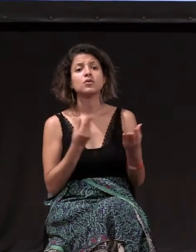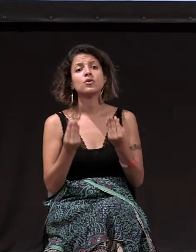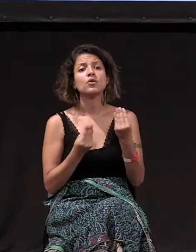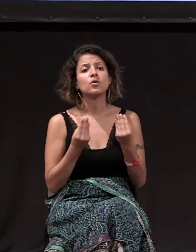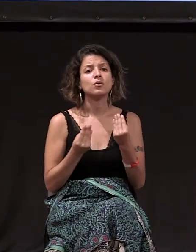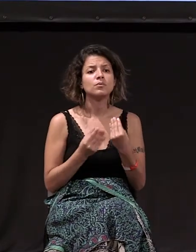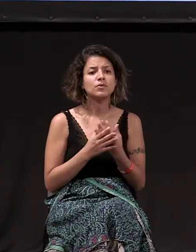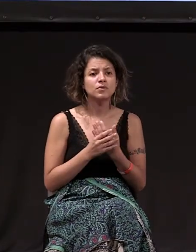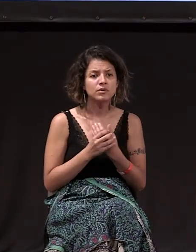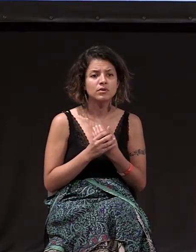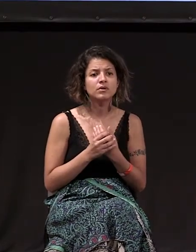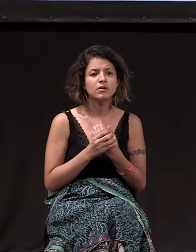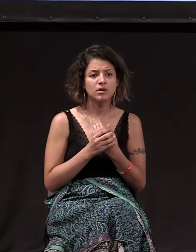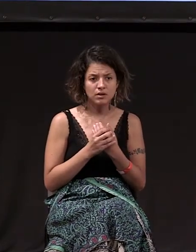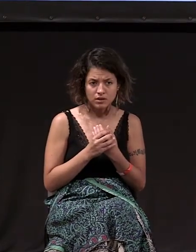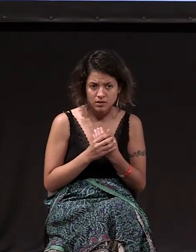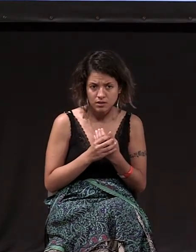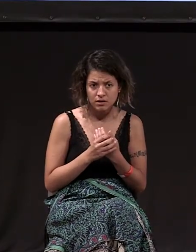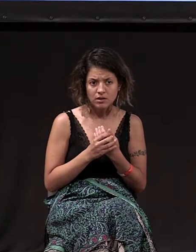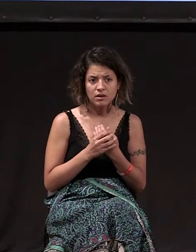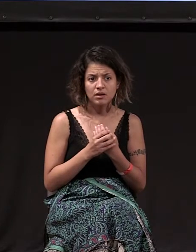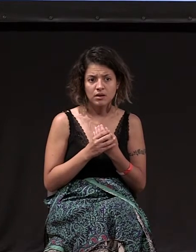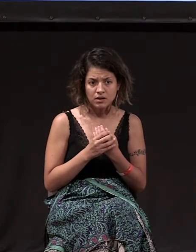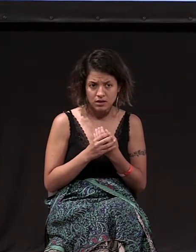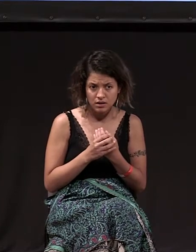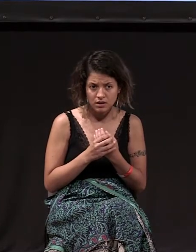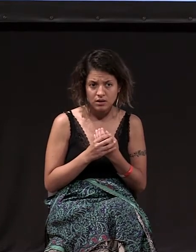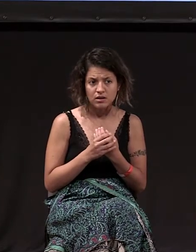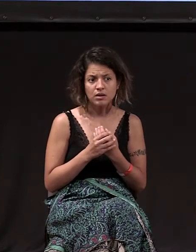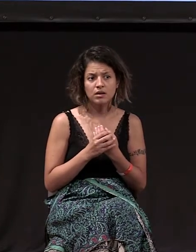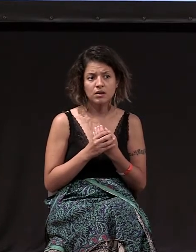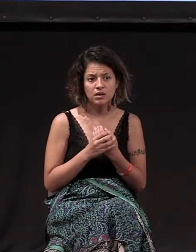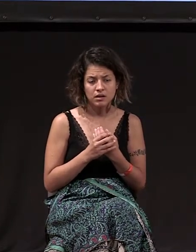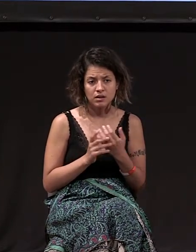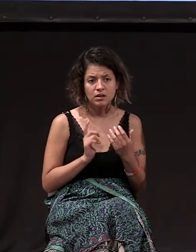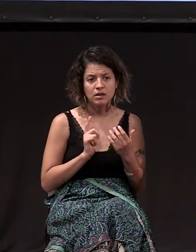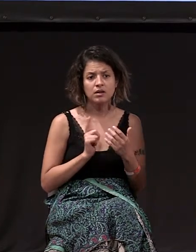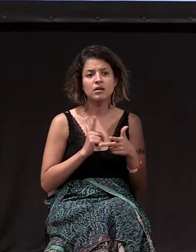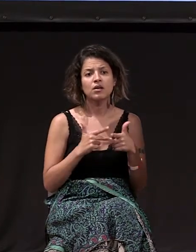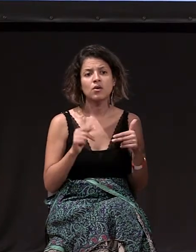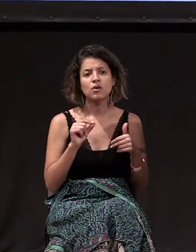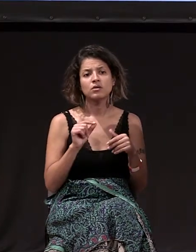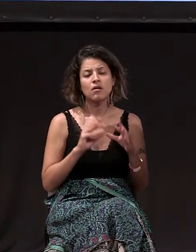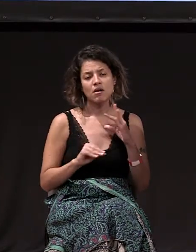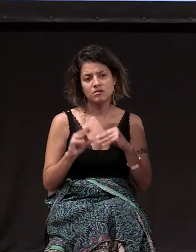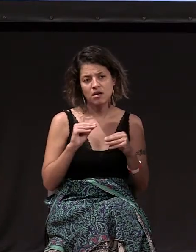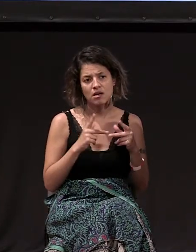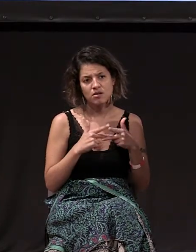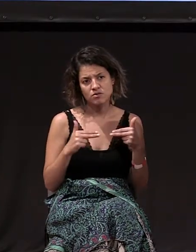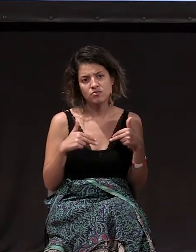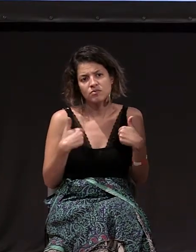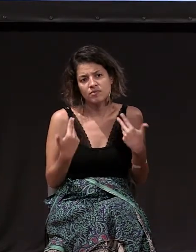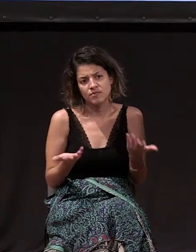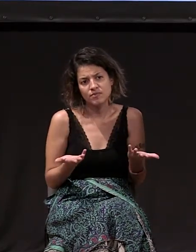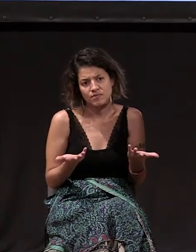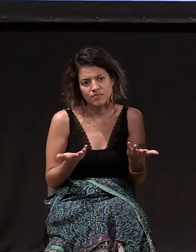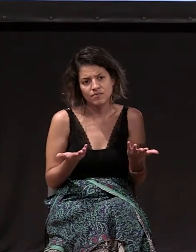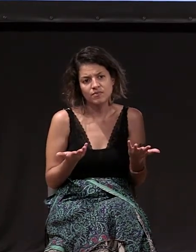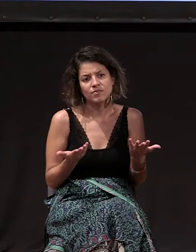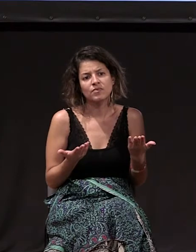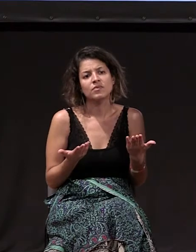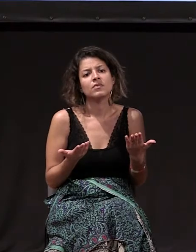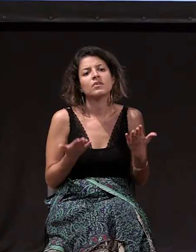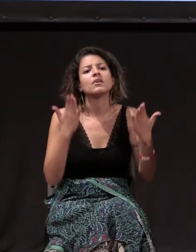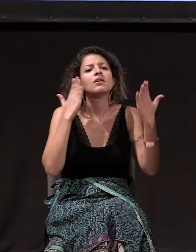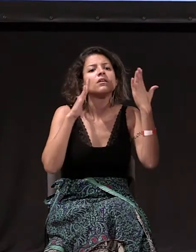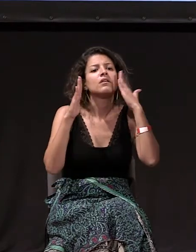como? Mesmo porque tem a coisa do assédio, então eu queria talvez uma ajuda